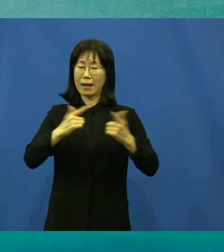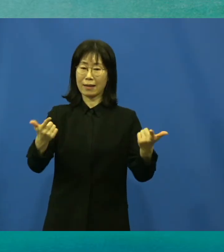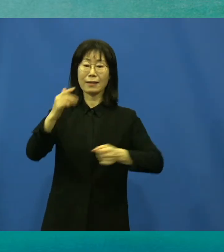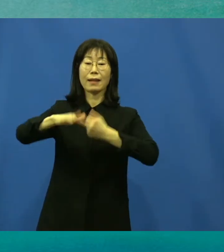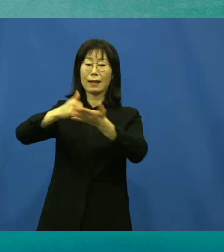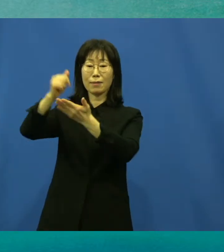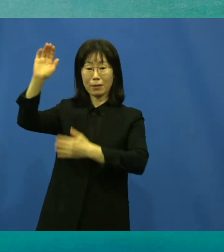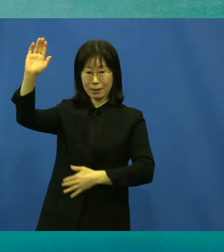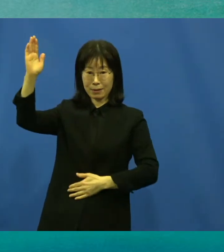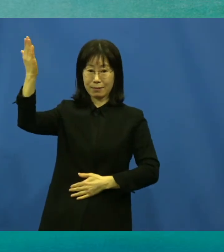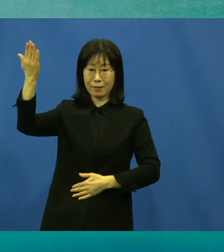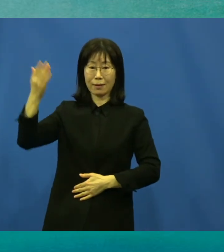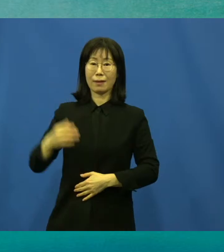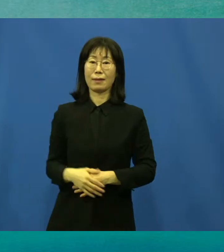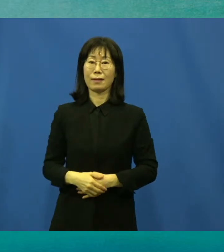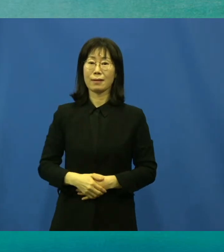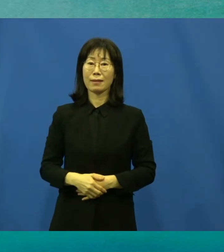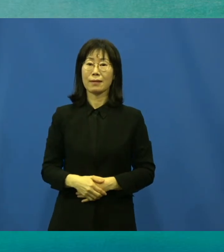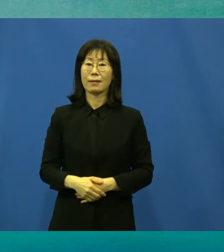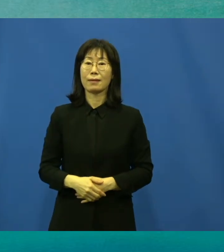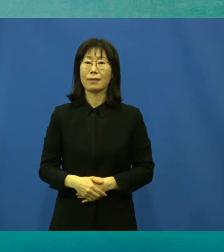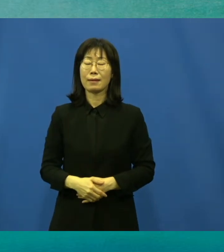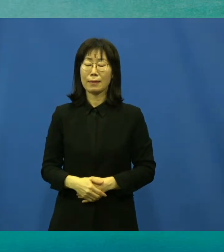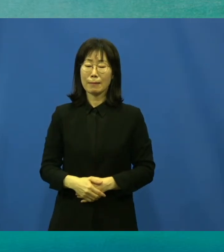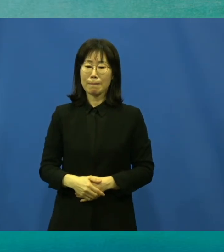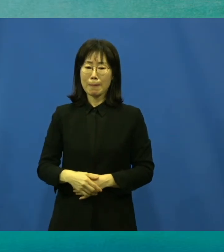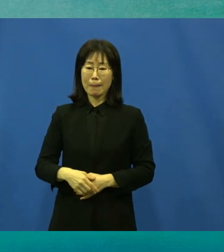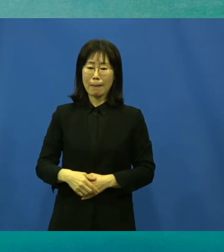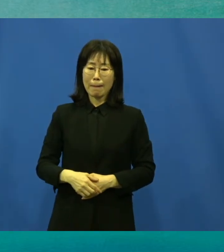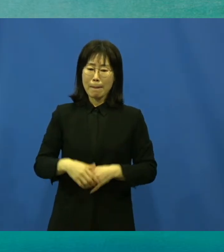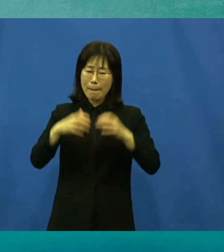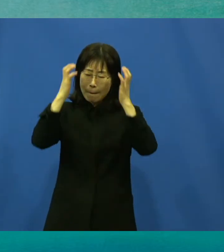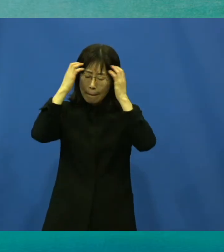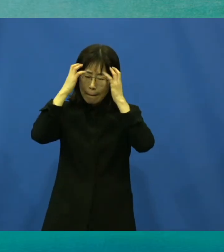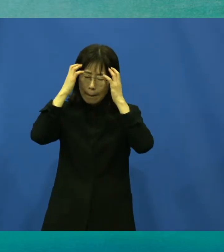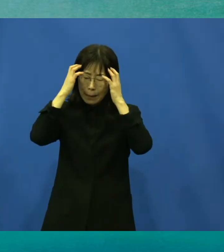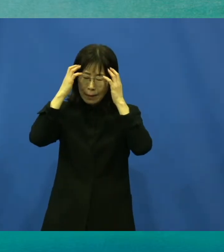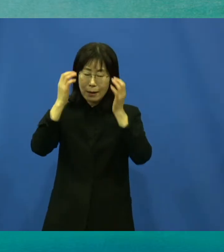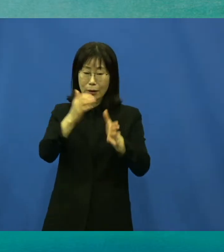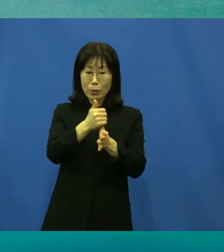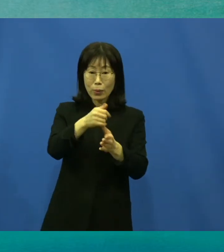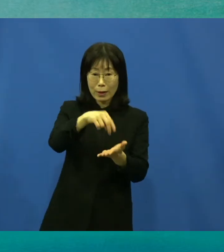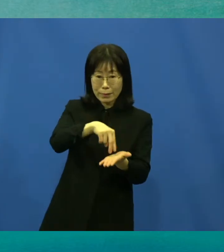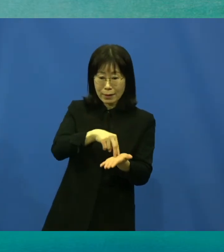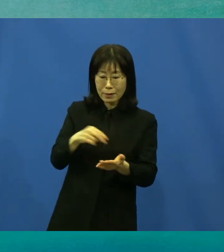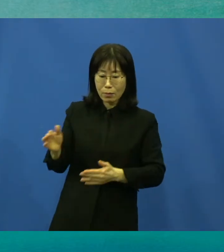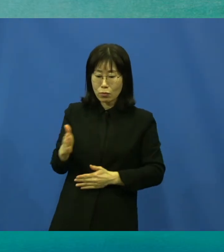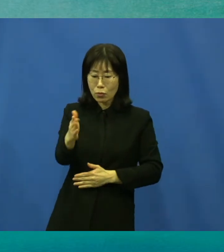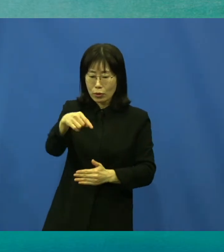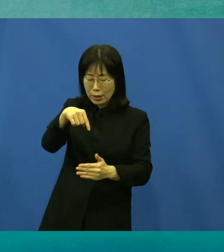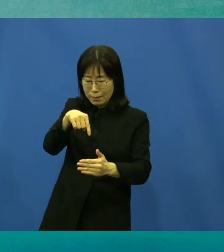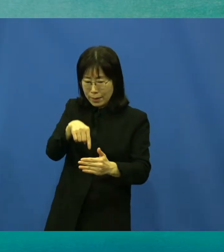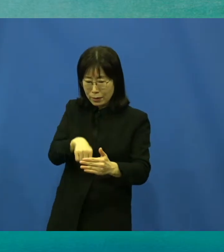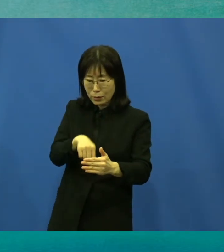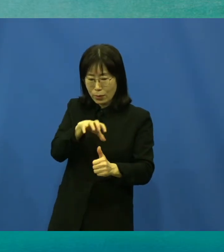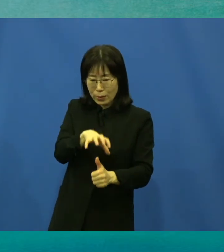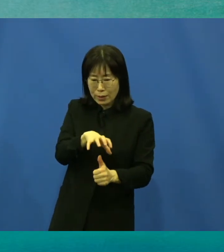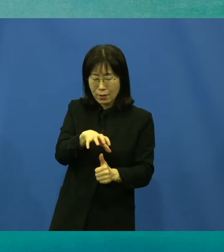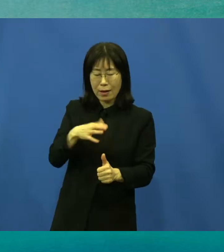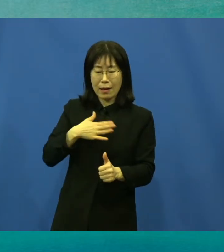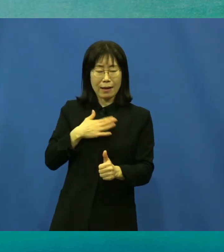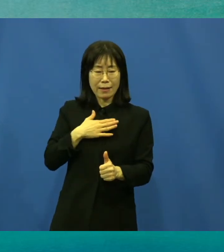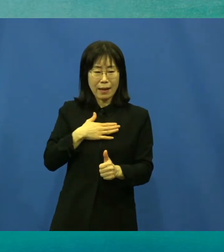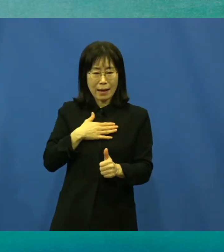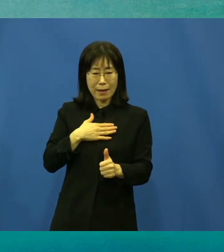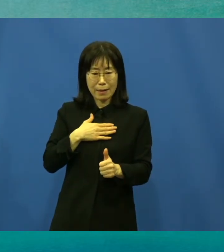여러분 내 힘으로 물고기 뱃속에서 벗어나려고 하면 안 됩니다. 그것은 자해가 됩니다. 내가 살아나려고